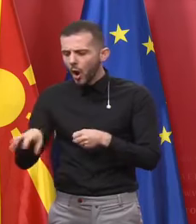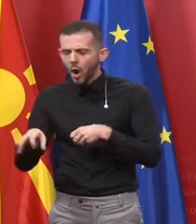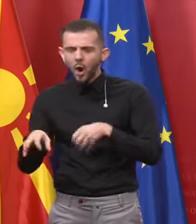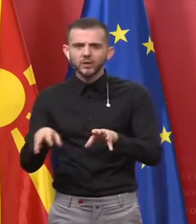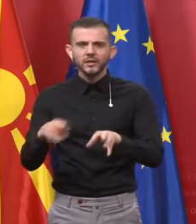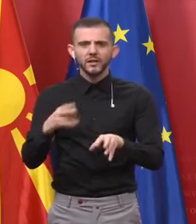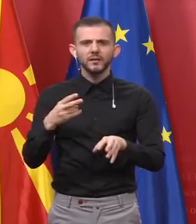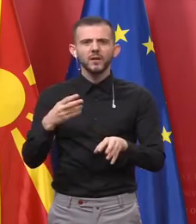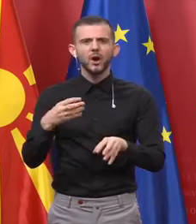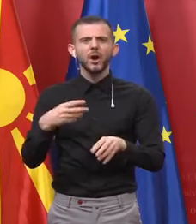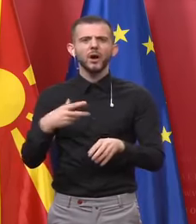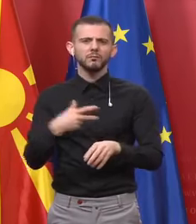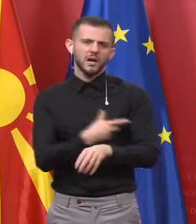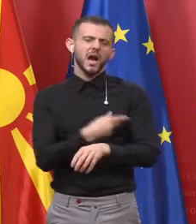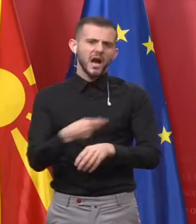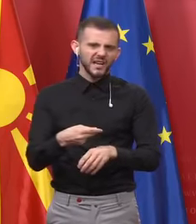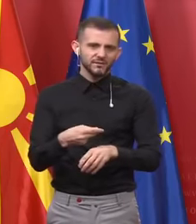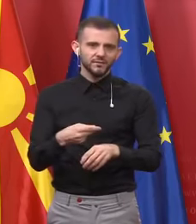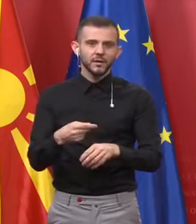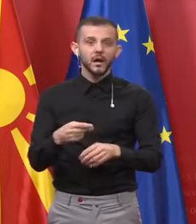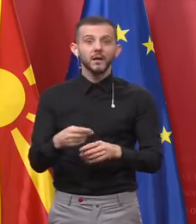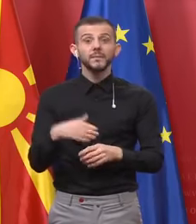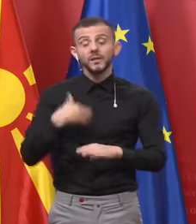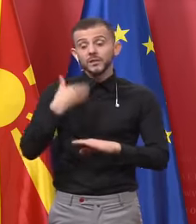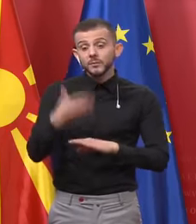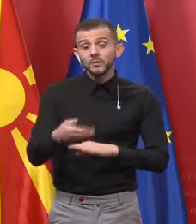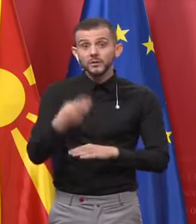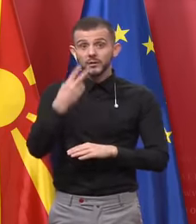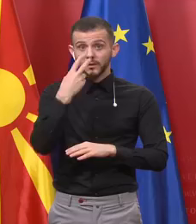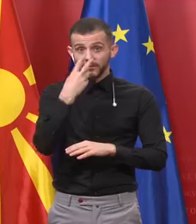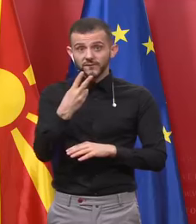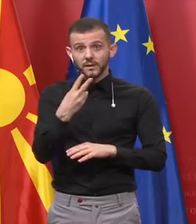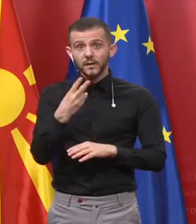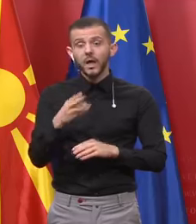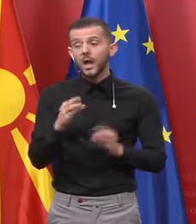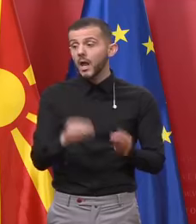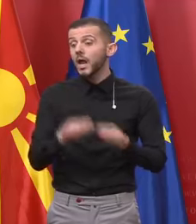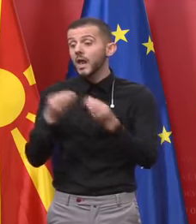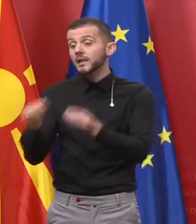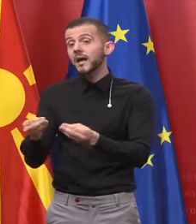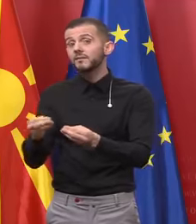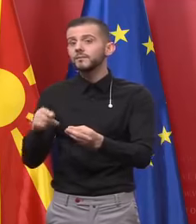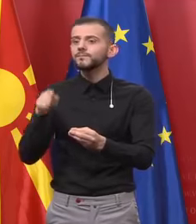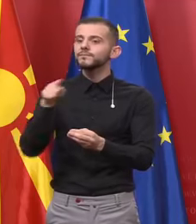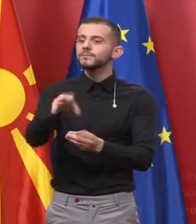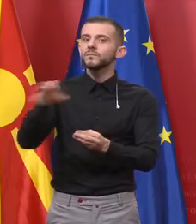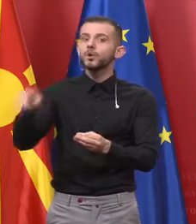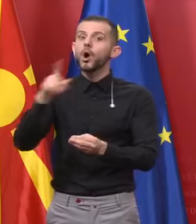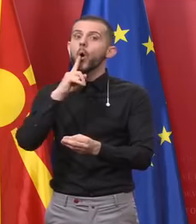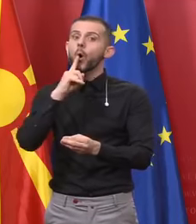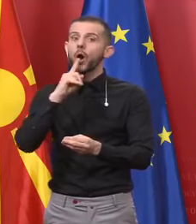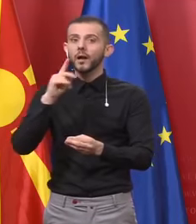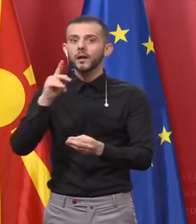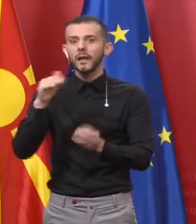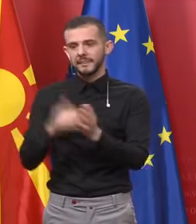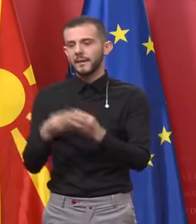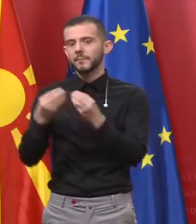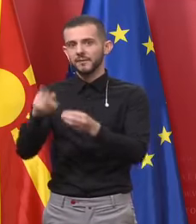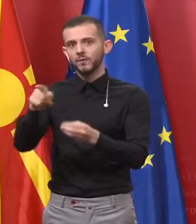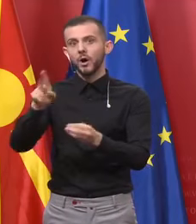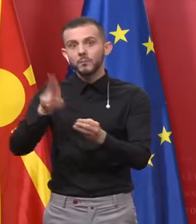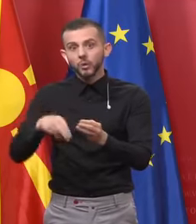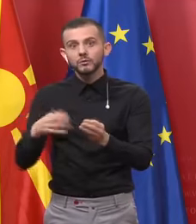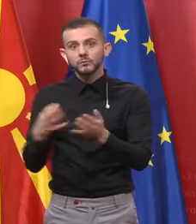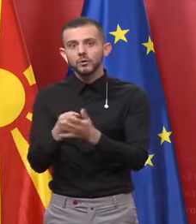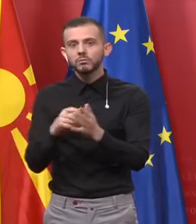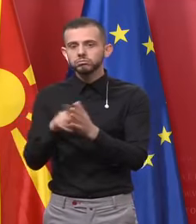плазмата, фракционирањето и после тоа ќе биде индицирано да се даде на таа група на пациенти кај што треба